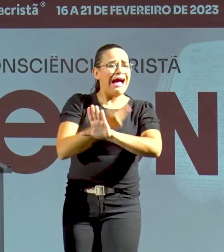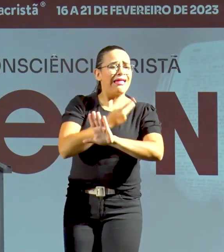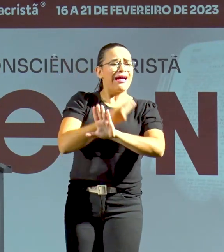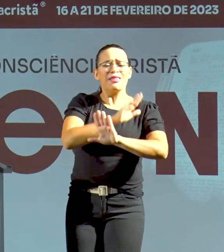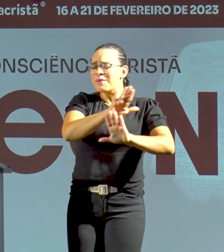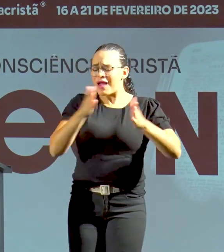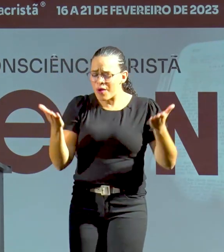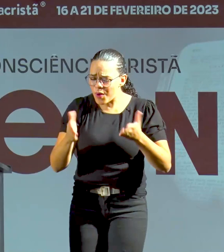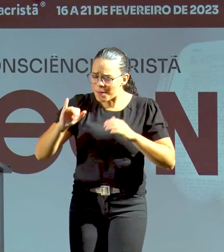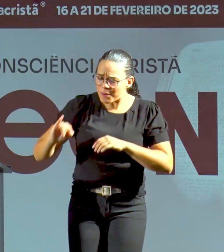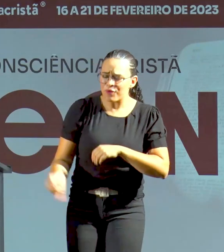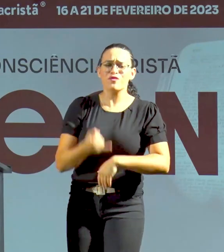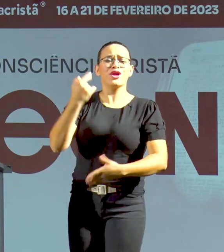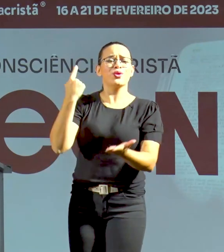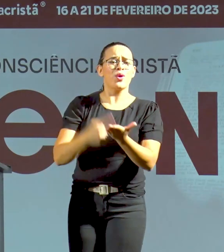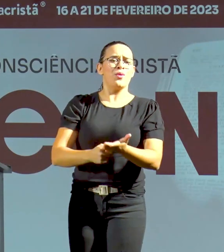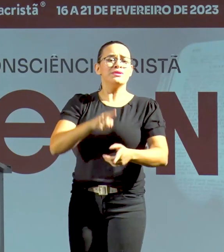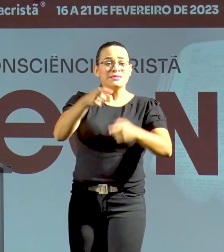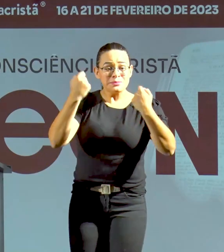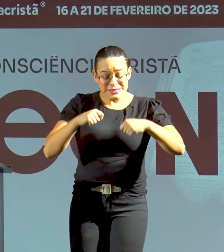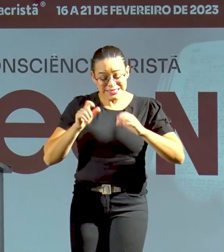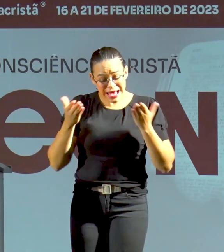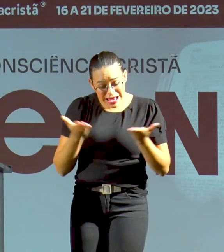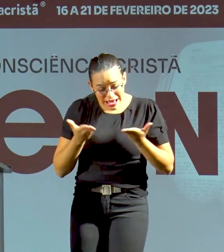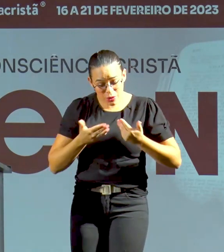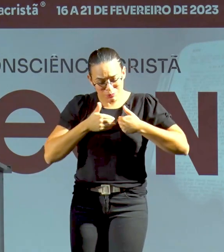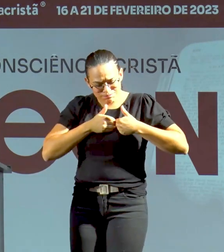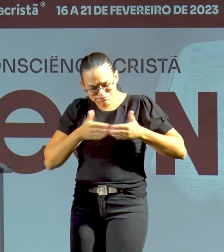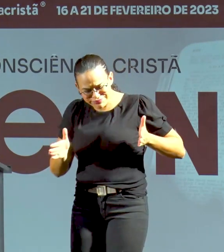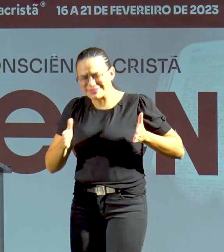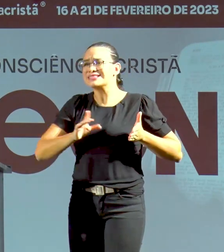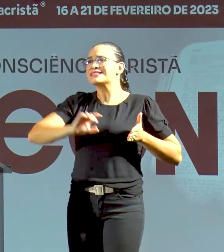maravilhoso para você mas você precisa deixar Moabe